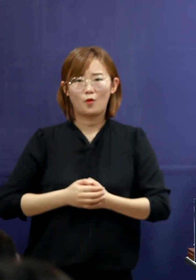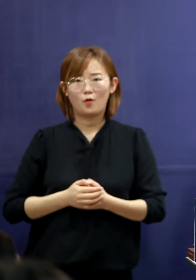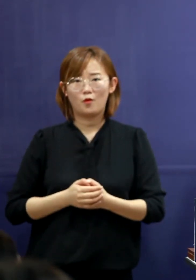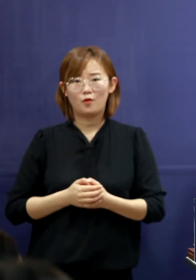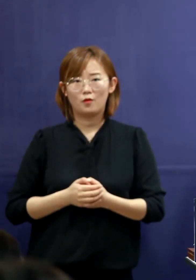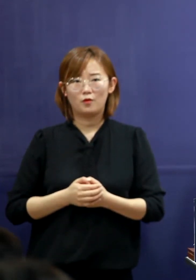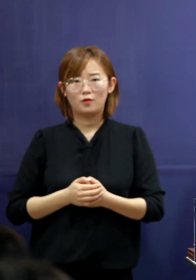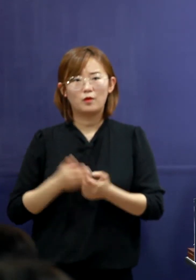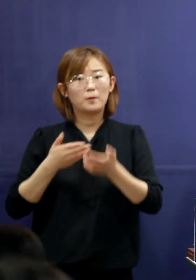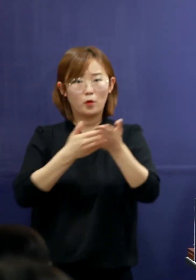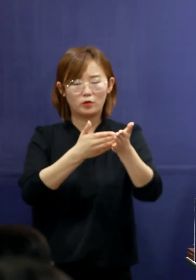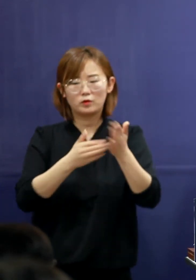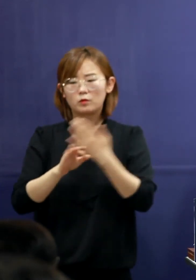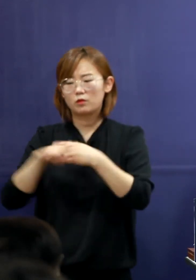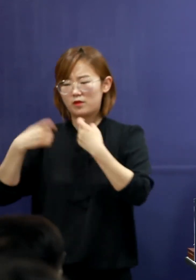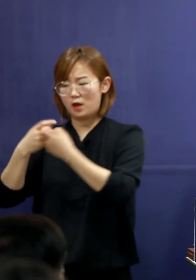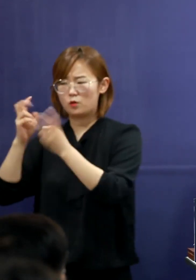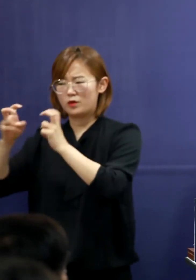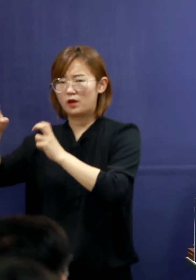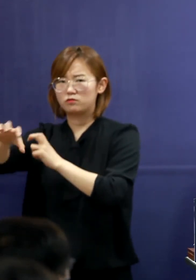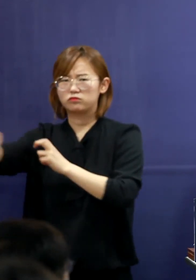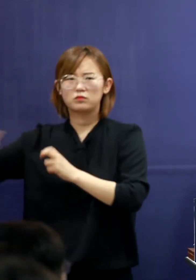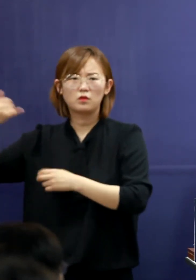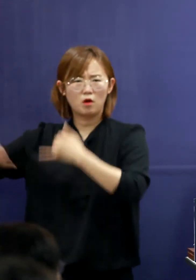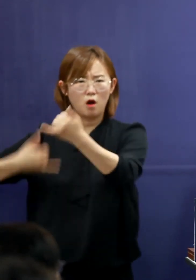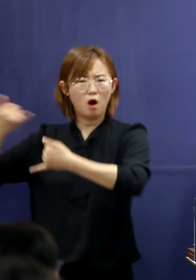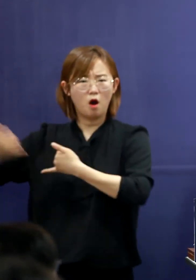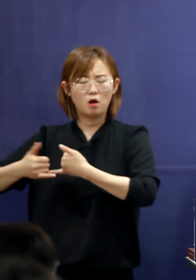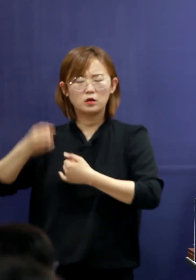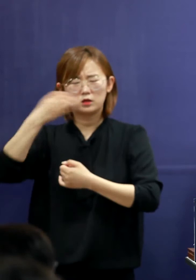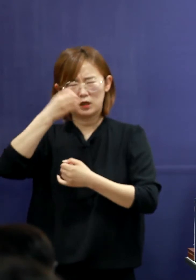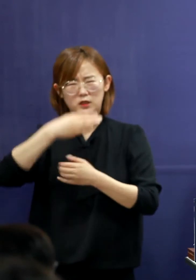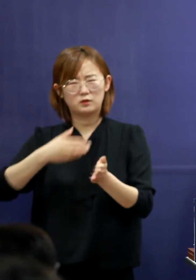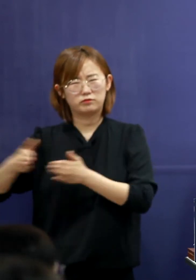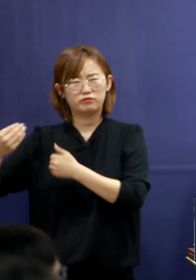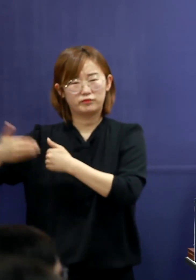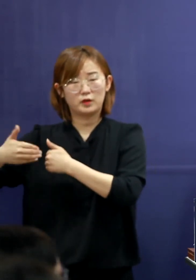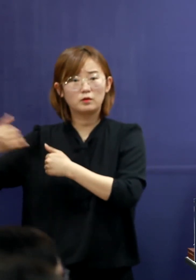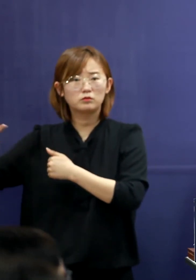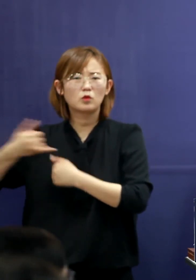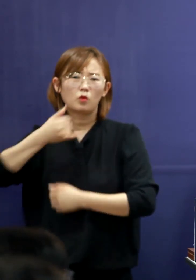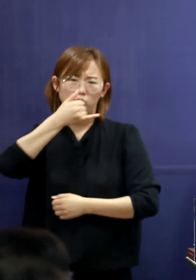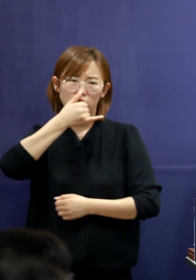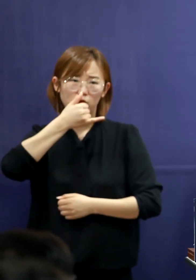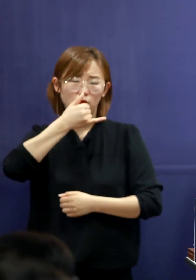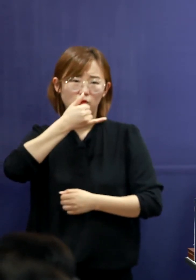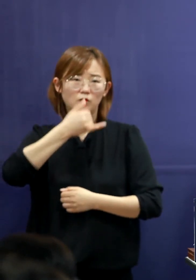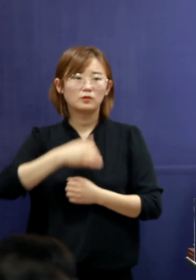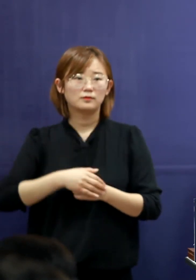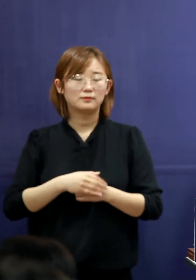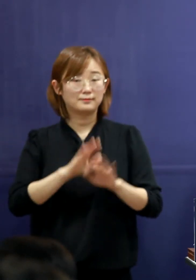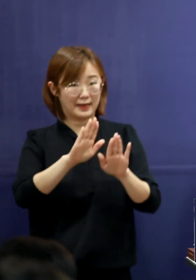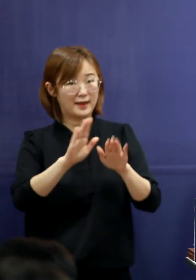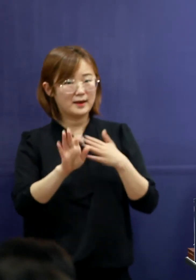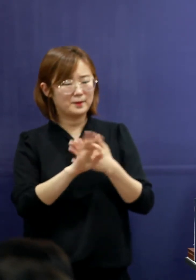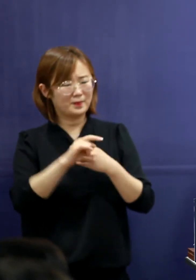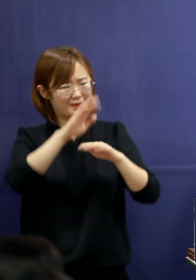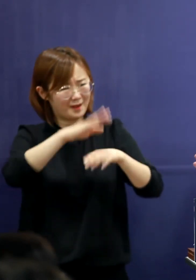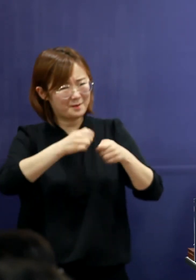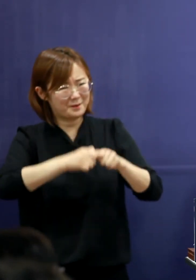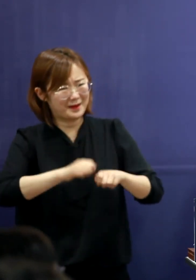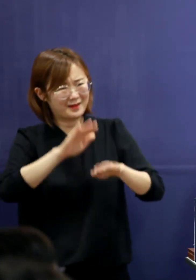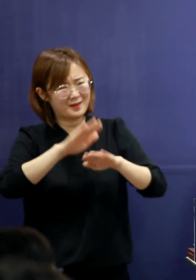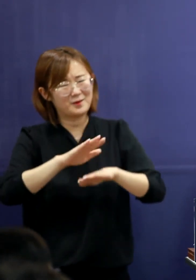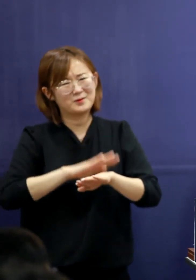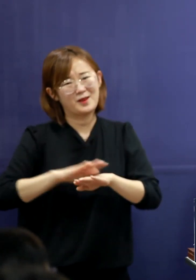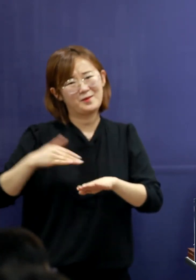달라고. 이거는 이렇게 하시죠. 제가 그 내용을 좀 알고 있지 못하는 사항인데 아마